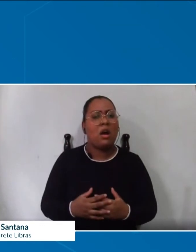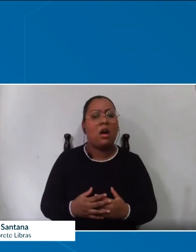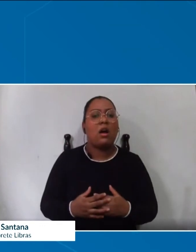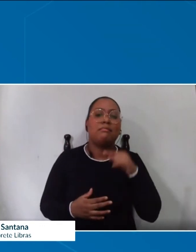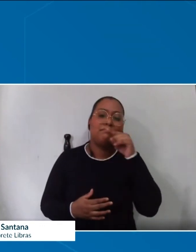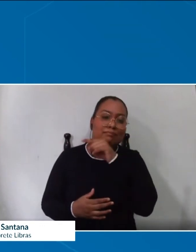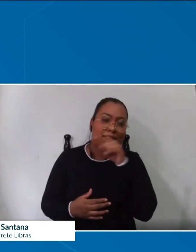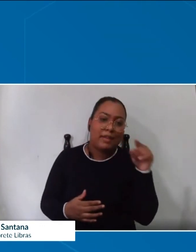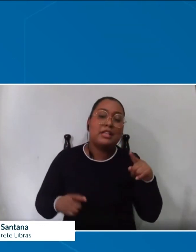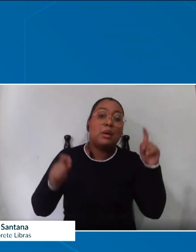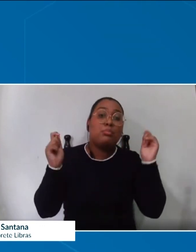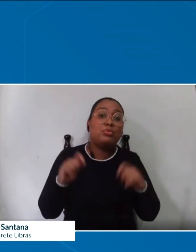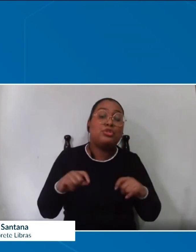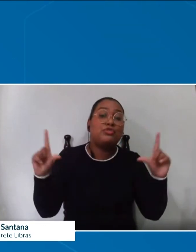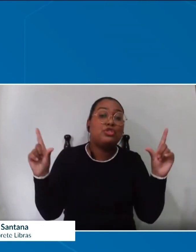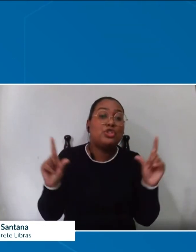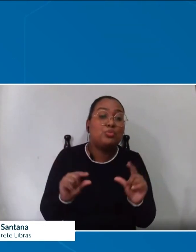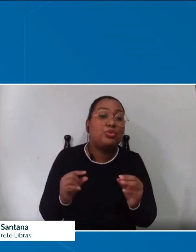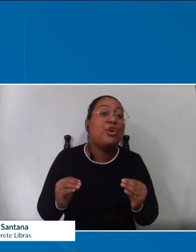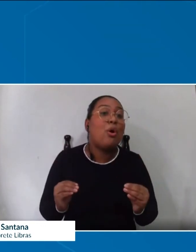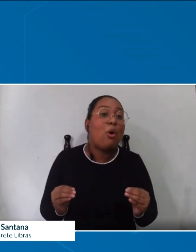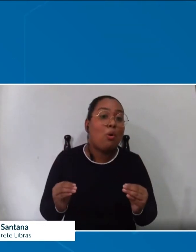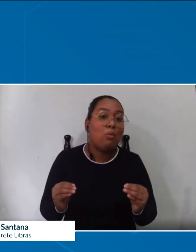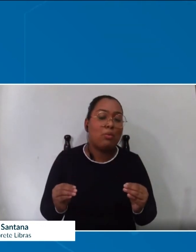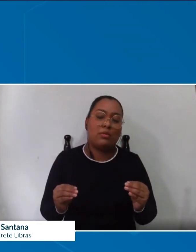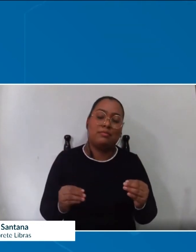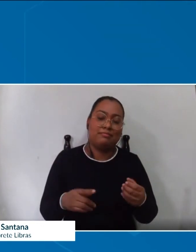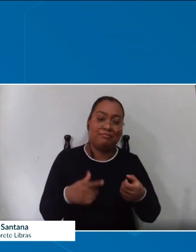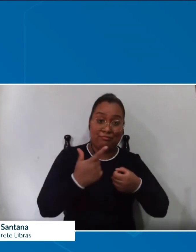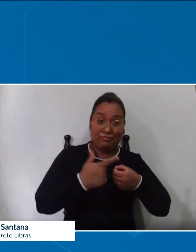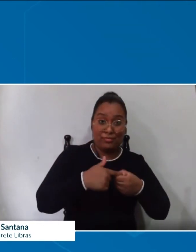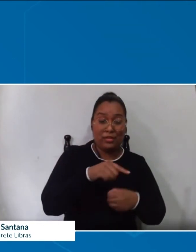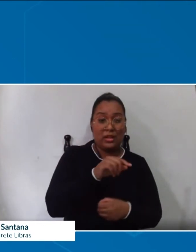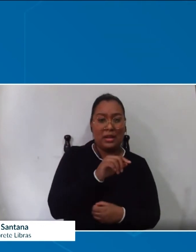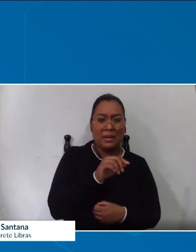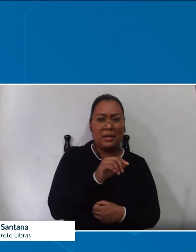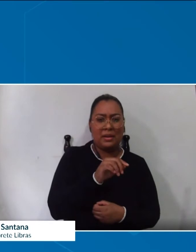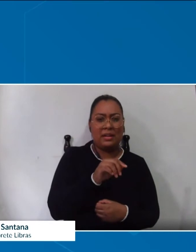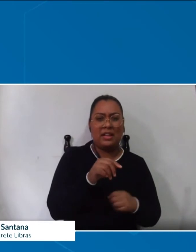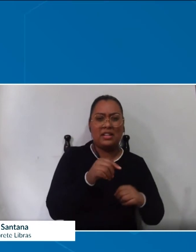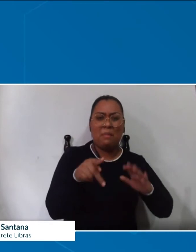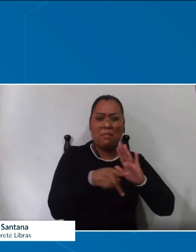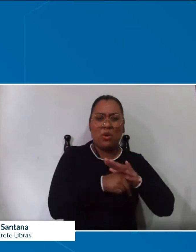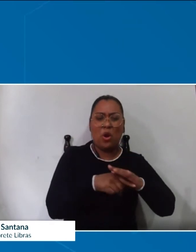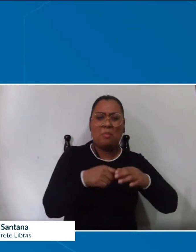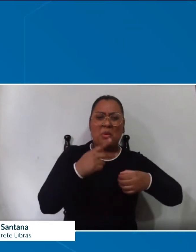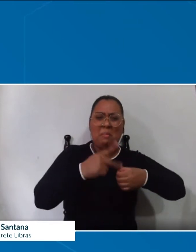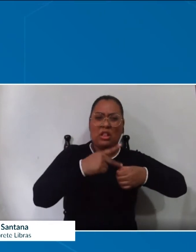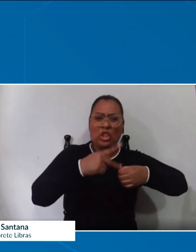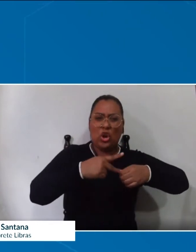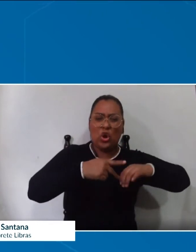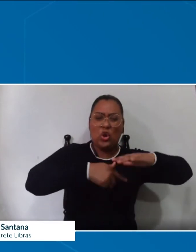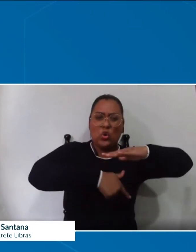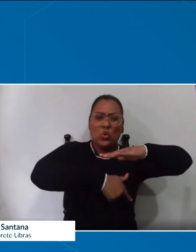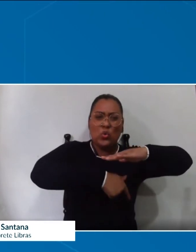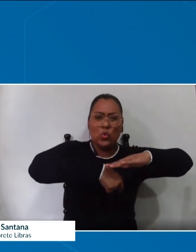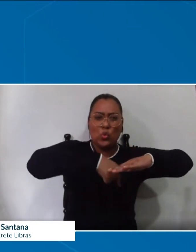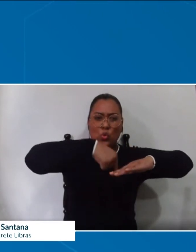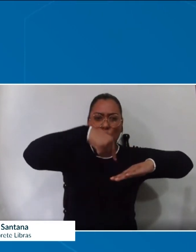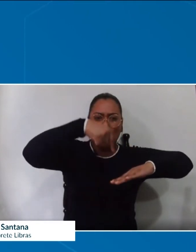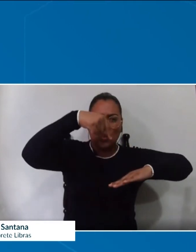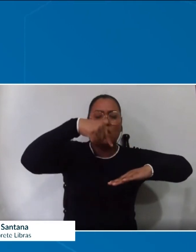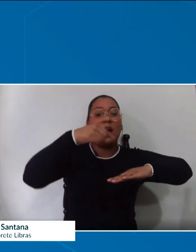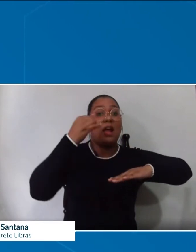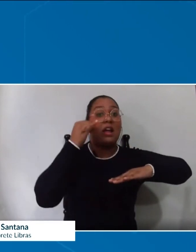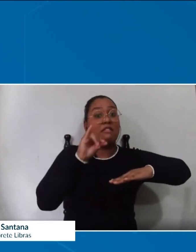pode combater deslocando esse uso de combustíveis fósseis e utilizando os combustíveis